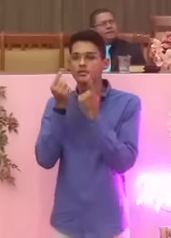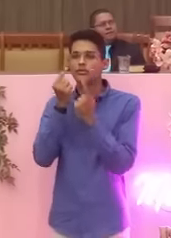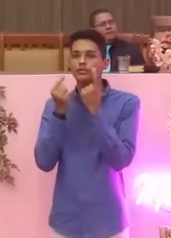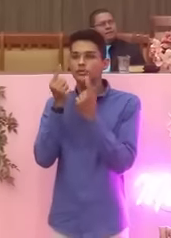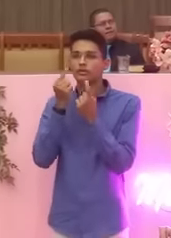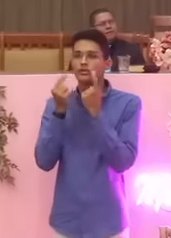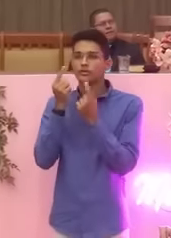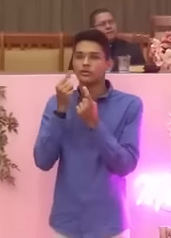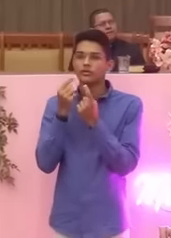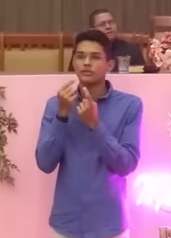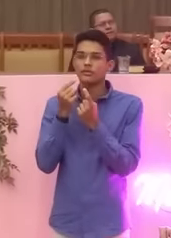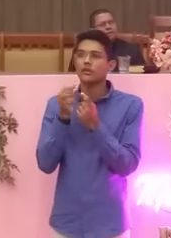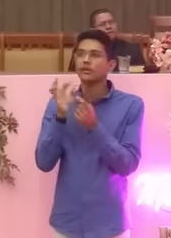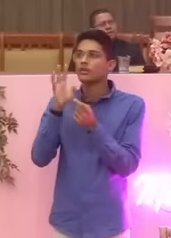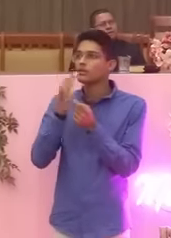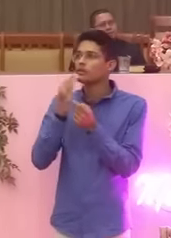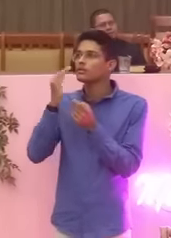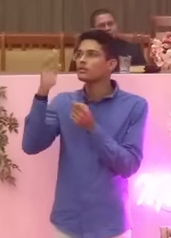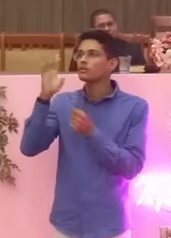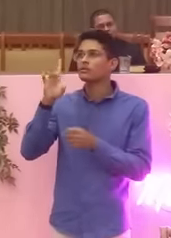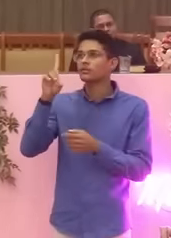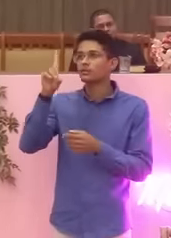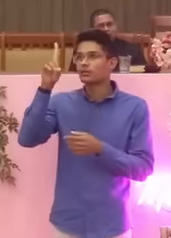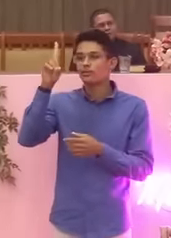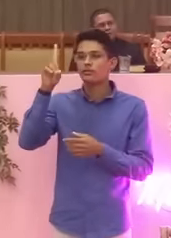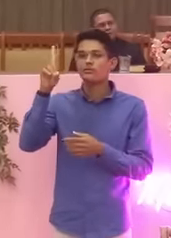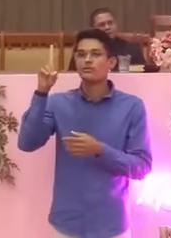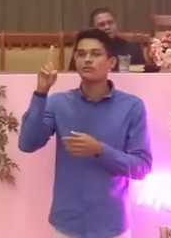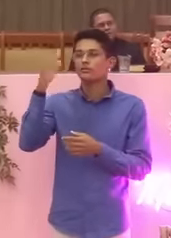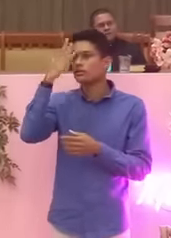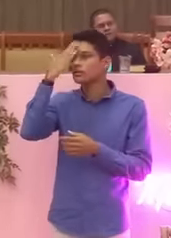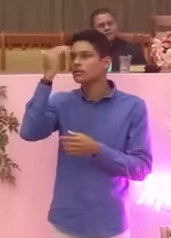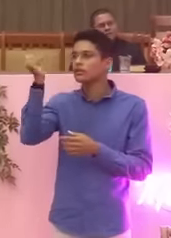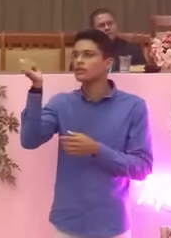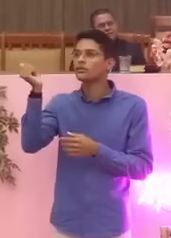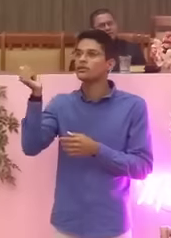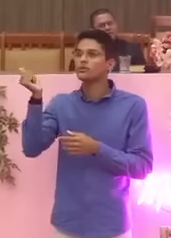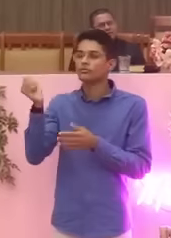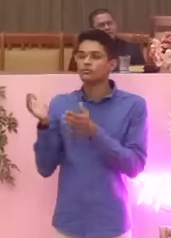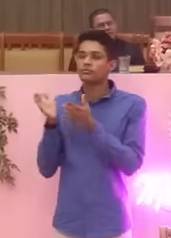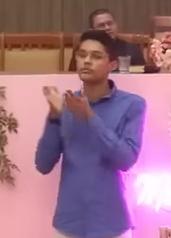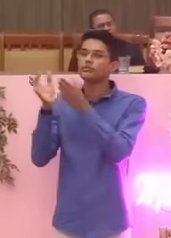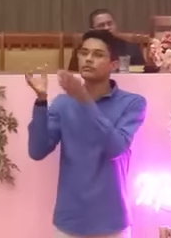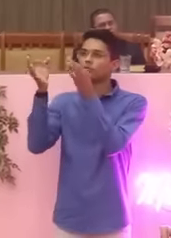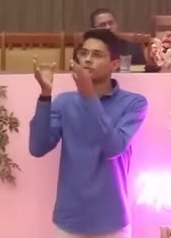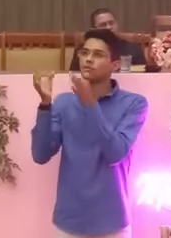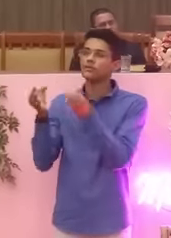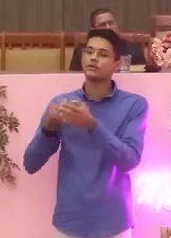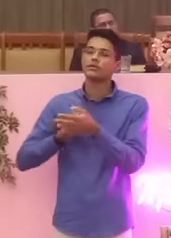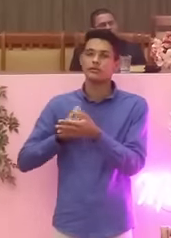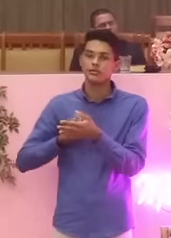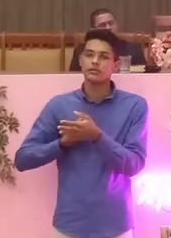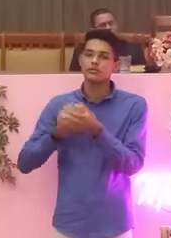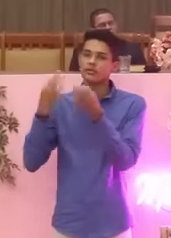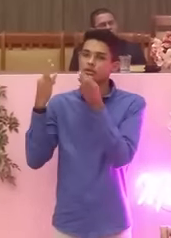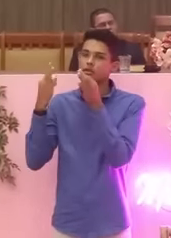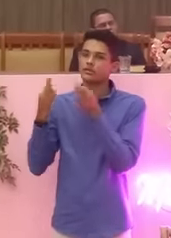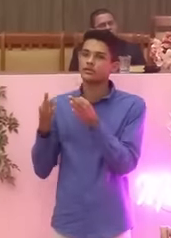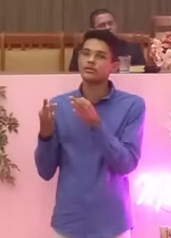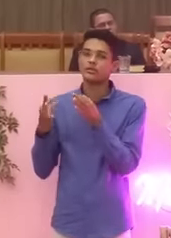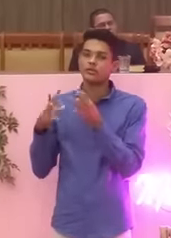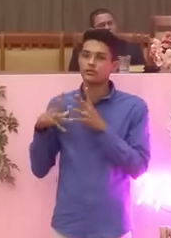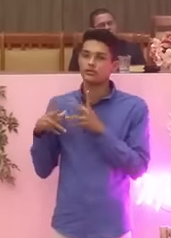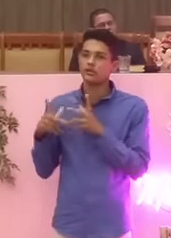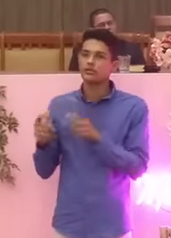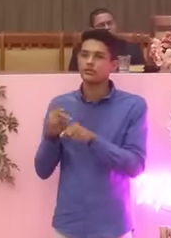tu sabe que eu tenho andado diante de ti com sinceridade eu não tenho ainda filho eu não tenho nada aí eu vou morrer